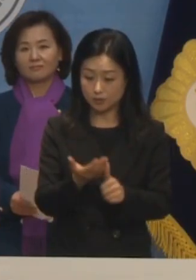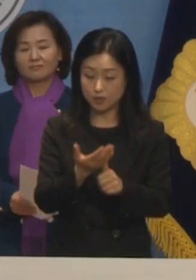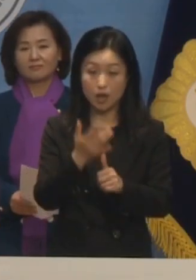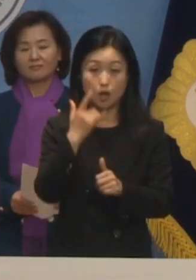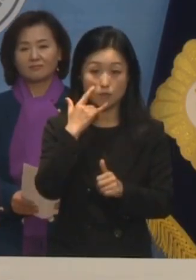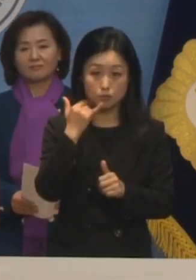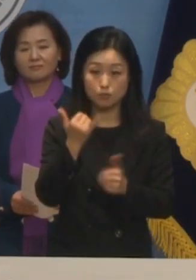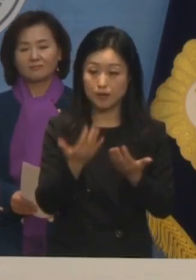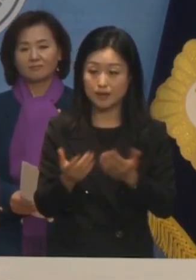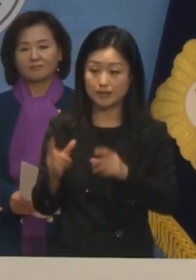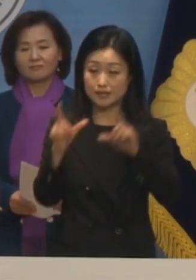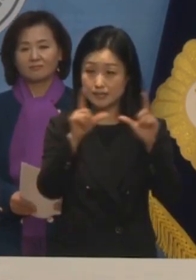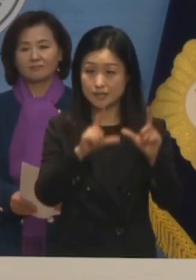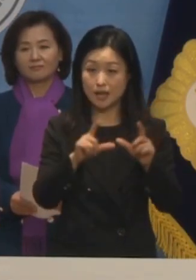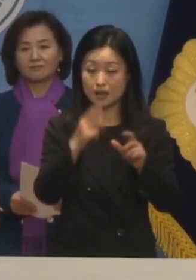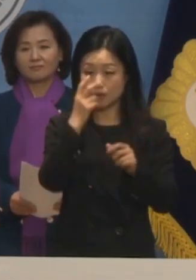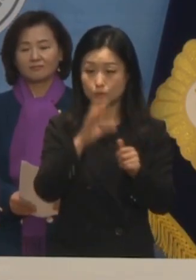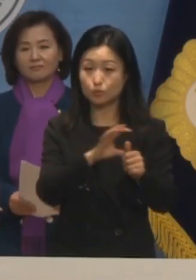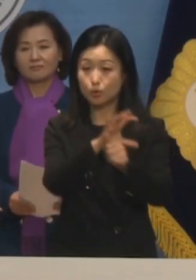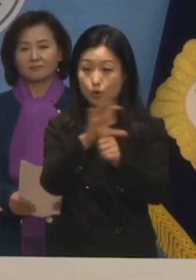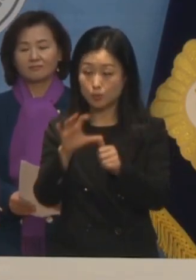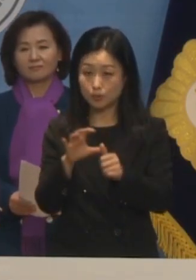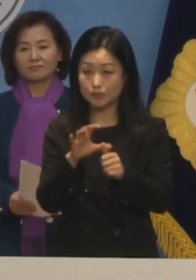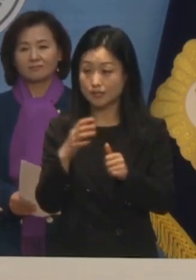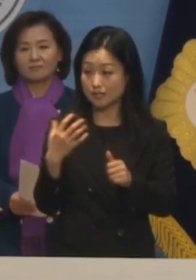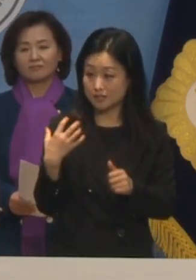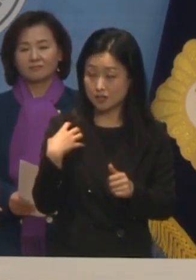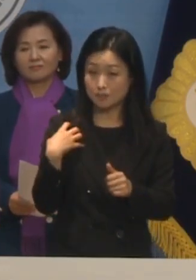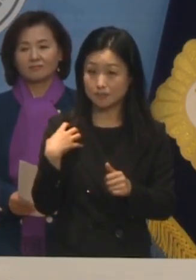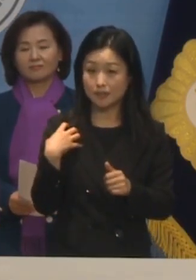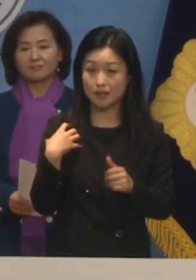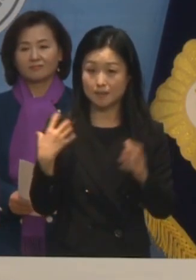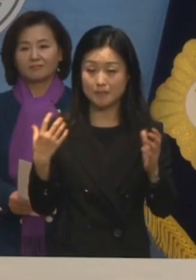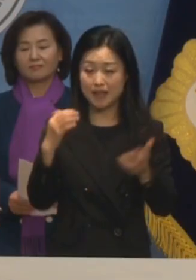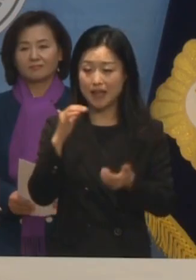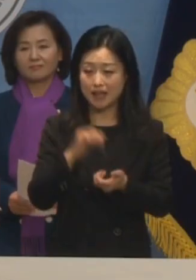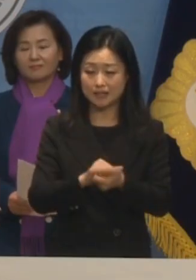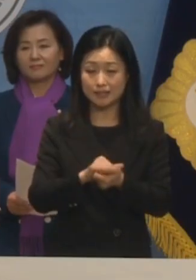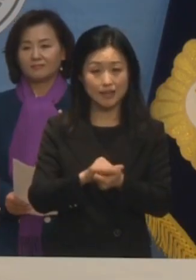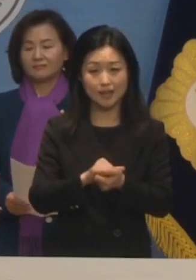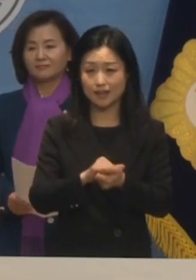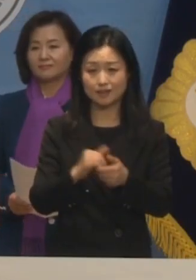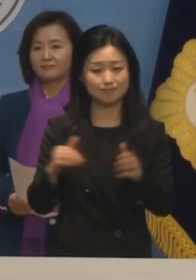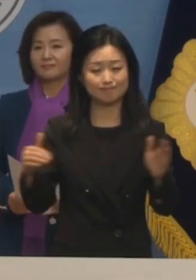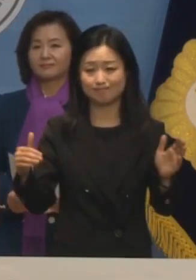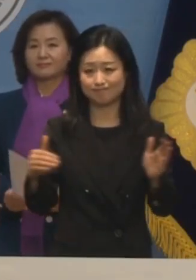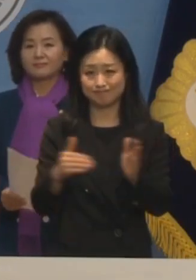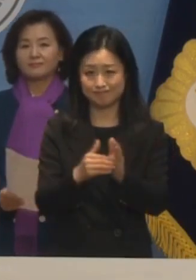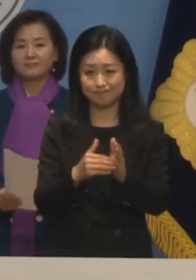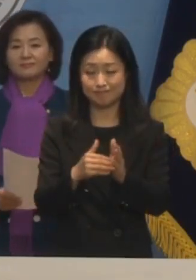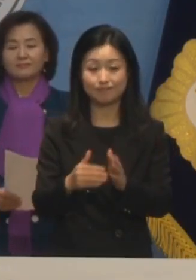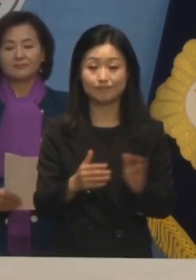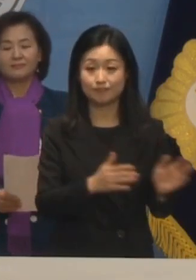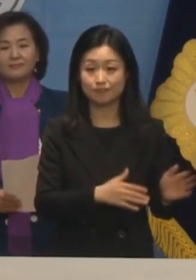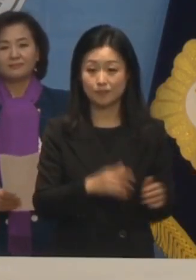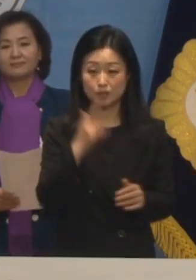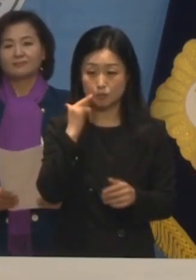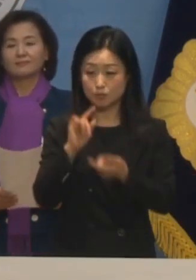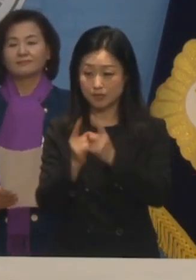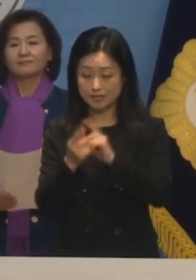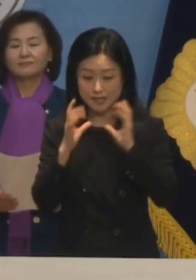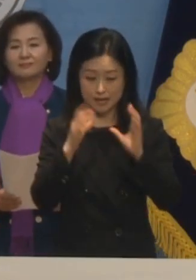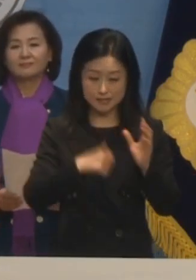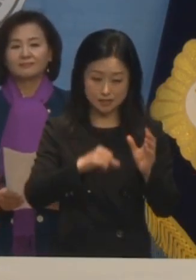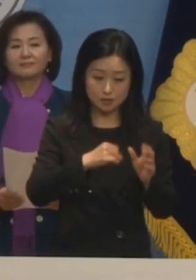부모의 일상을 돌보는 전담 주체로서의 한계를 명확히 하고 있습니다. 부모를 대신해 아이를 돌보고